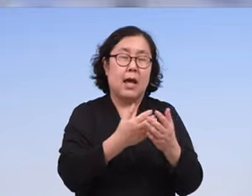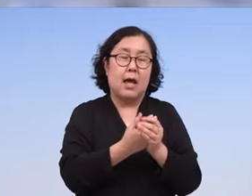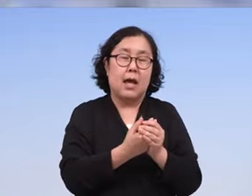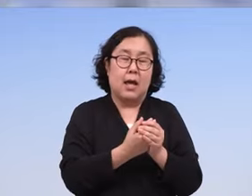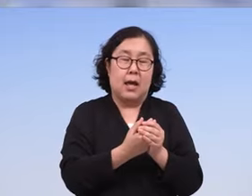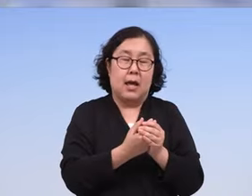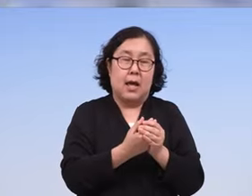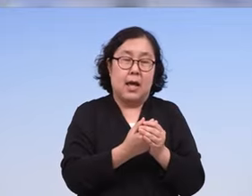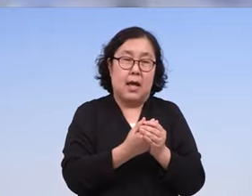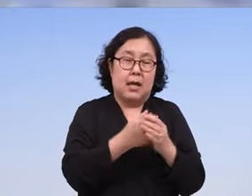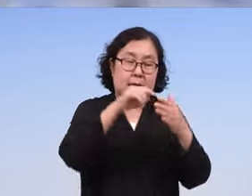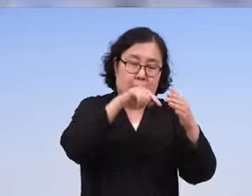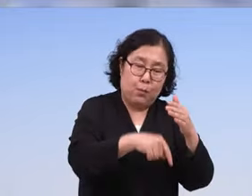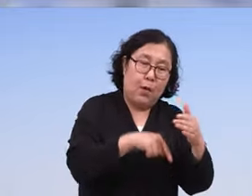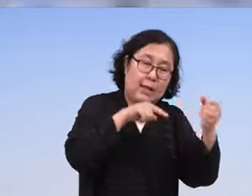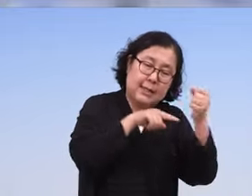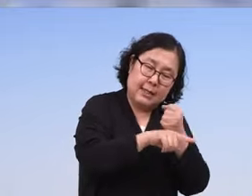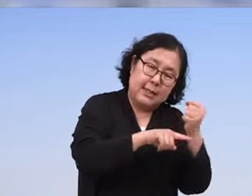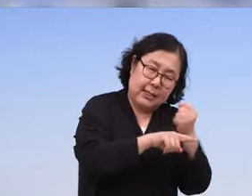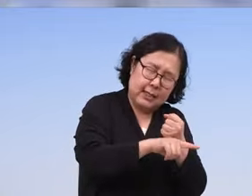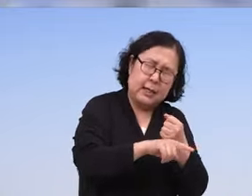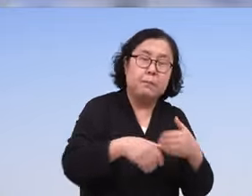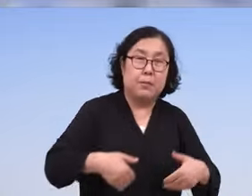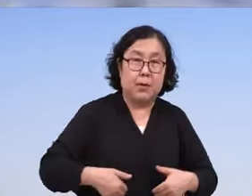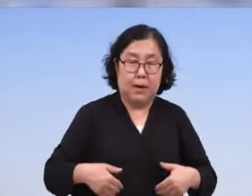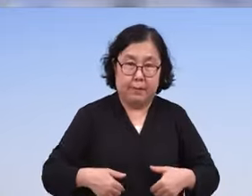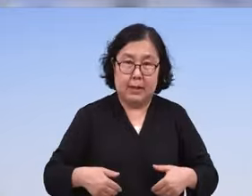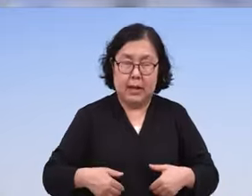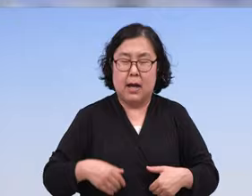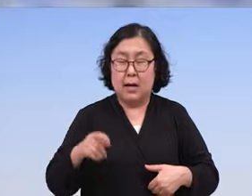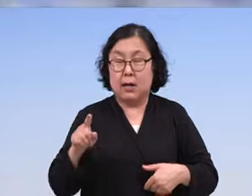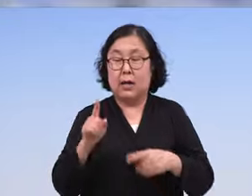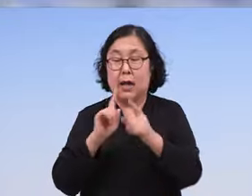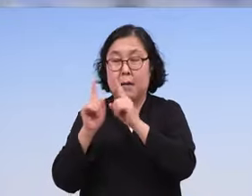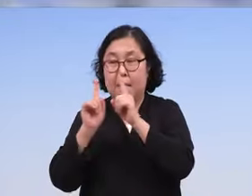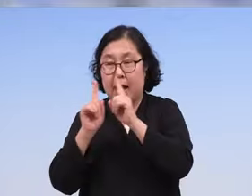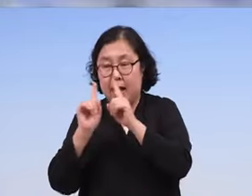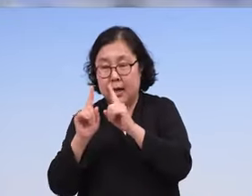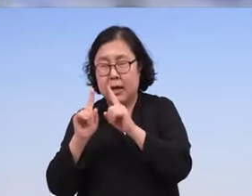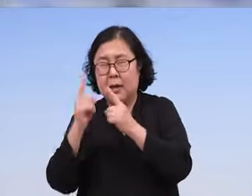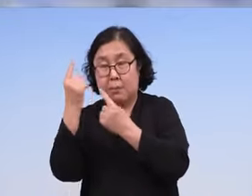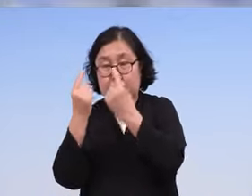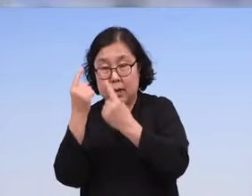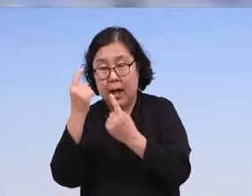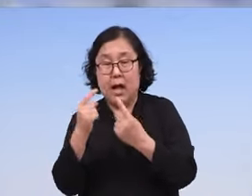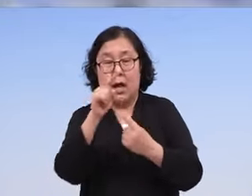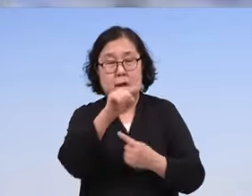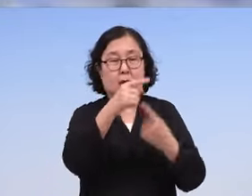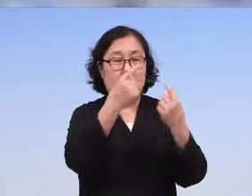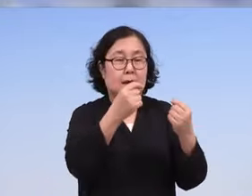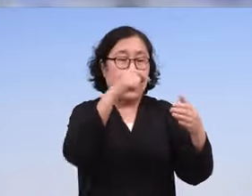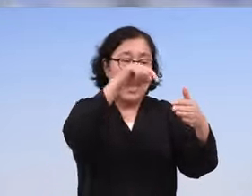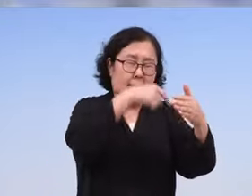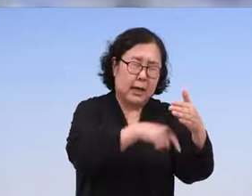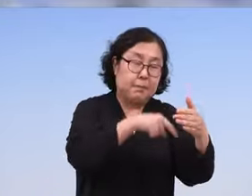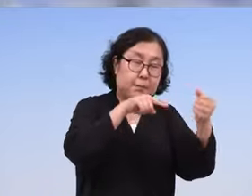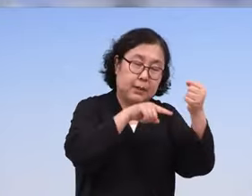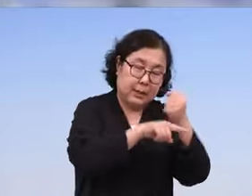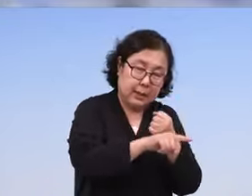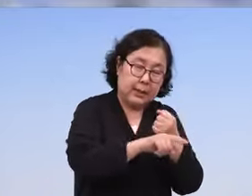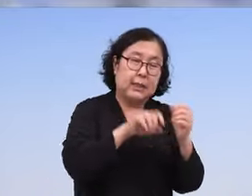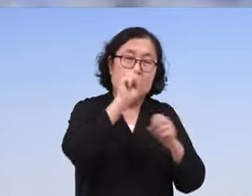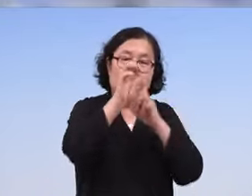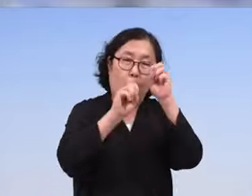영안이 열려 뜨겁게 사랑하라는 주님의 말씀이 들어오면요 그렇게 심한 말이보다 그렇게 깊은